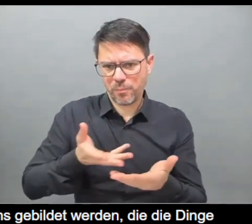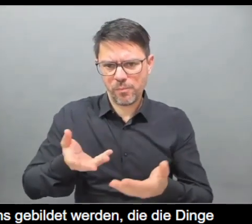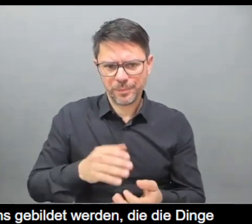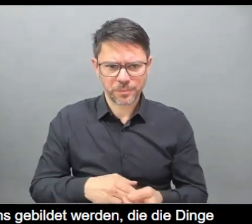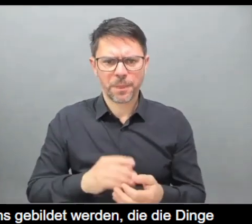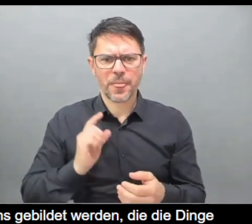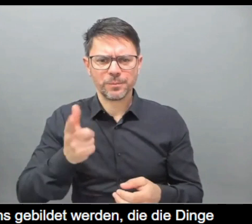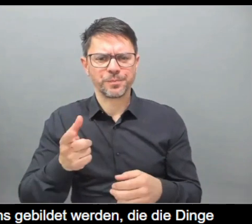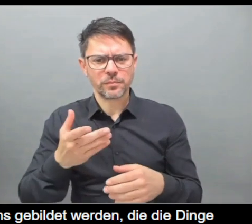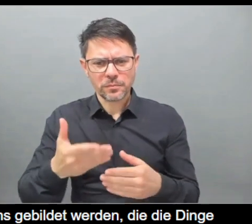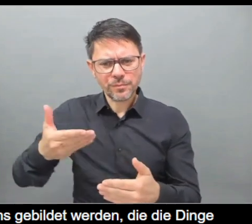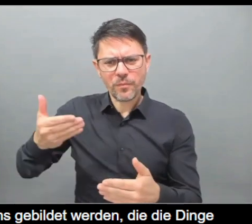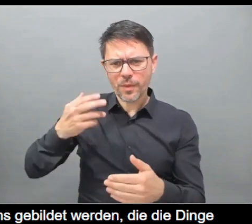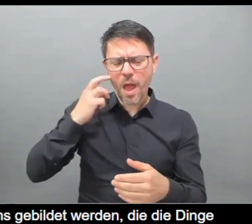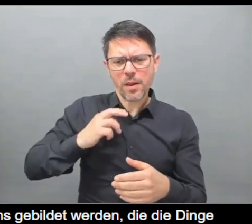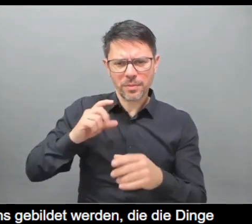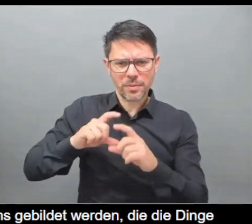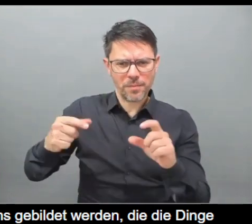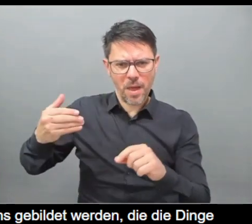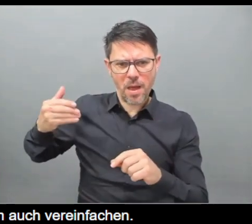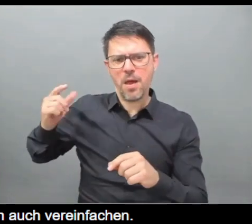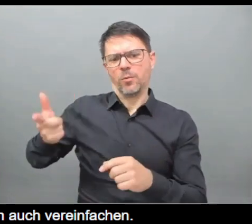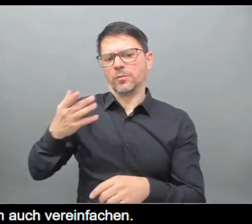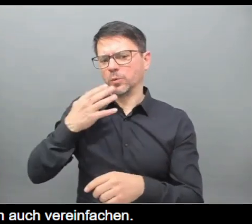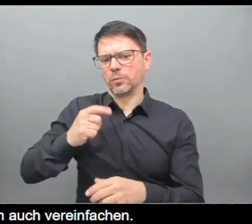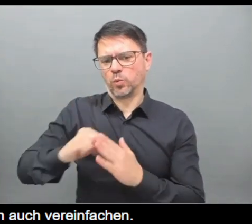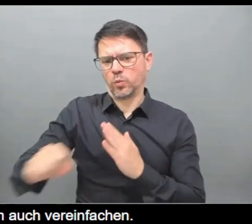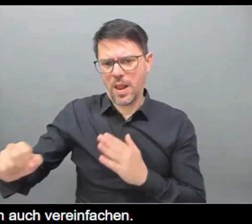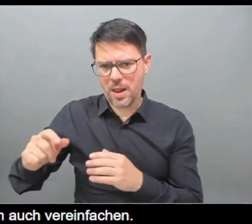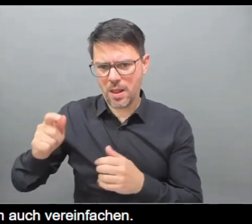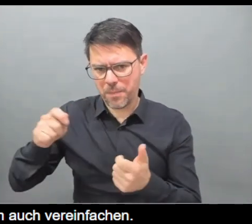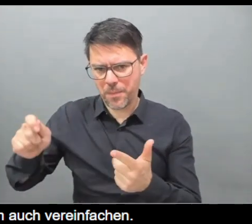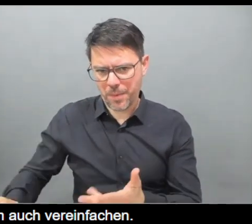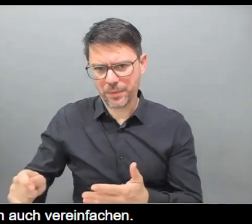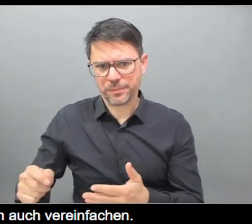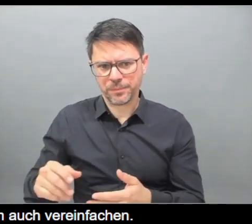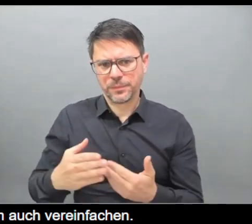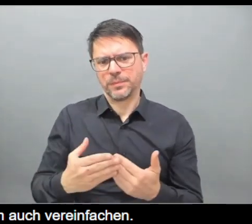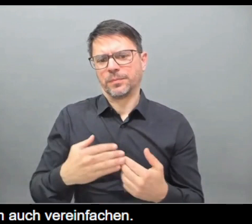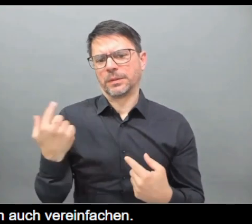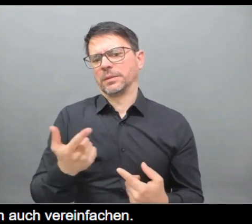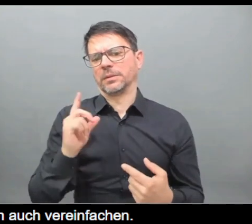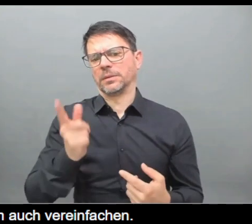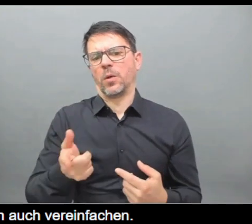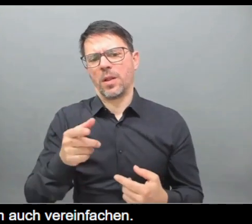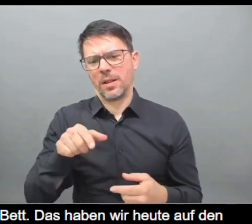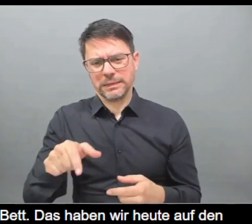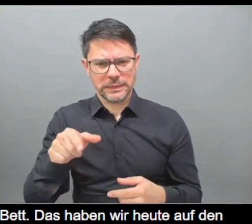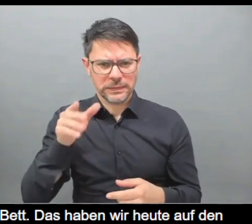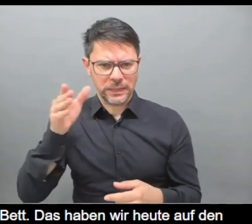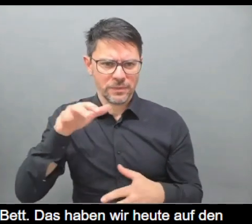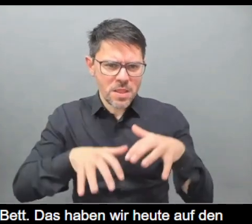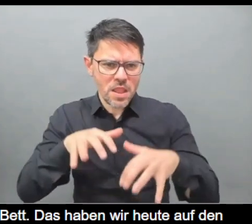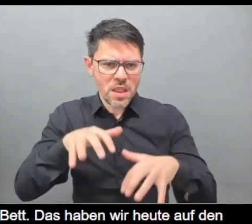einem guten Abschluss geführt werden können. Vielen Dank. Dann kommen wir zu Ihren Fragen. Den Anfang macht Jürgen Umlauf,